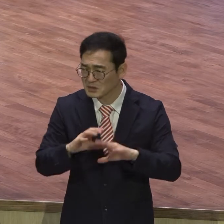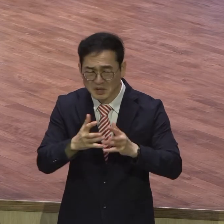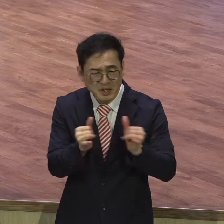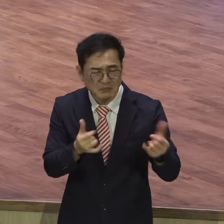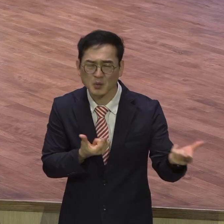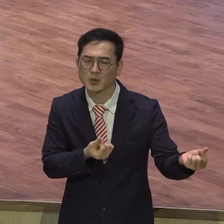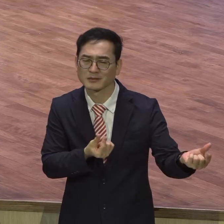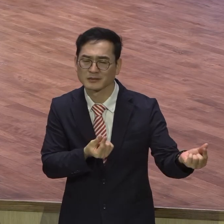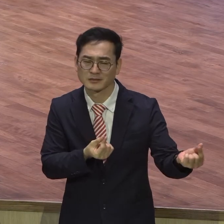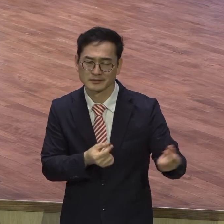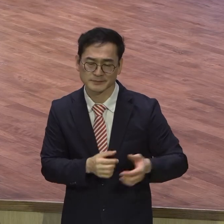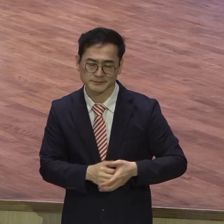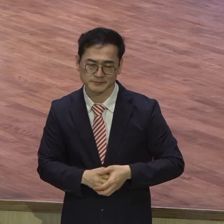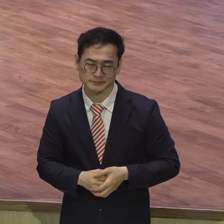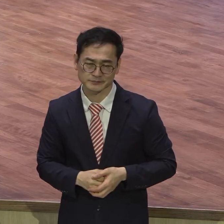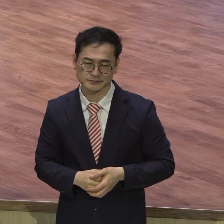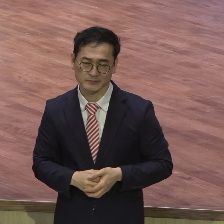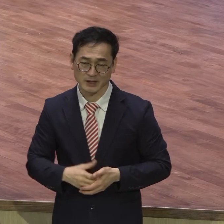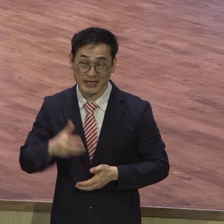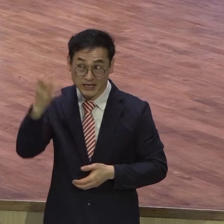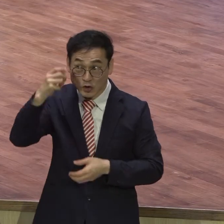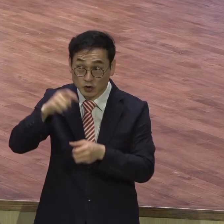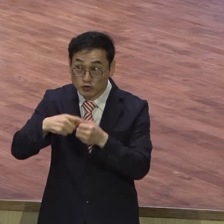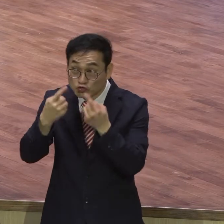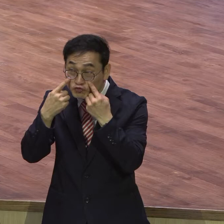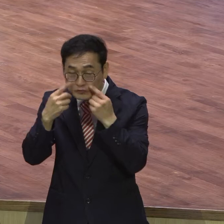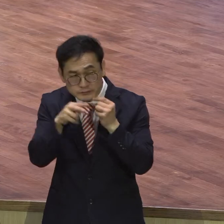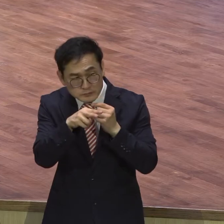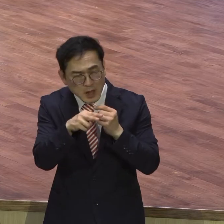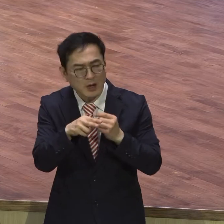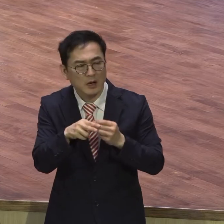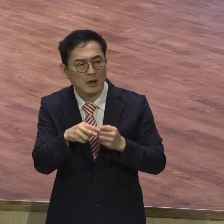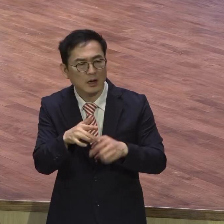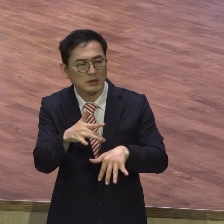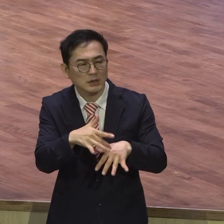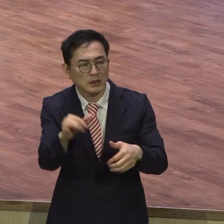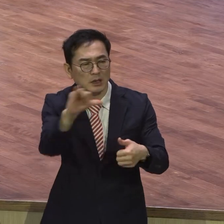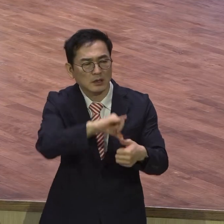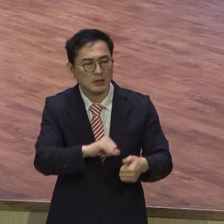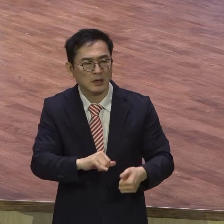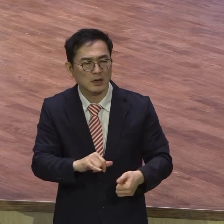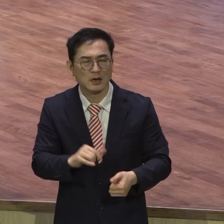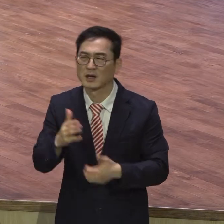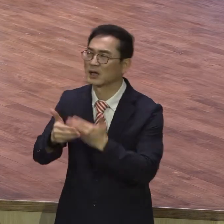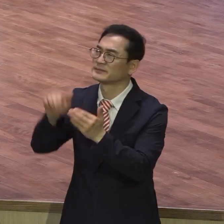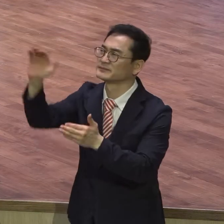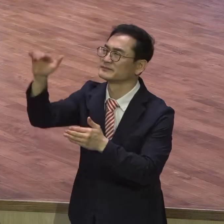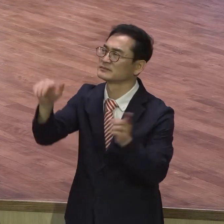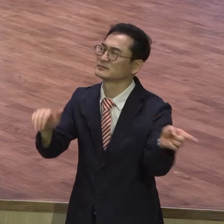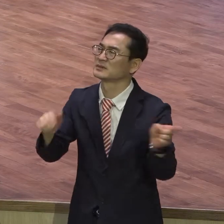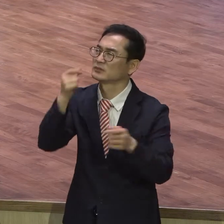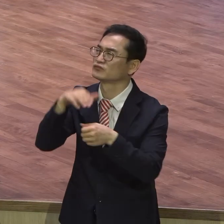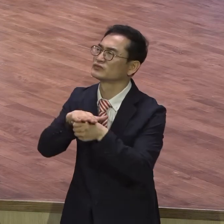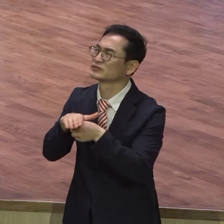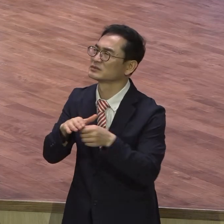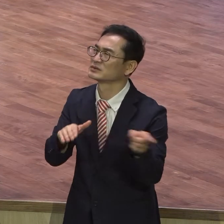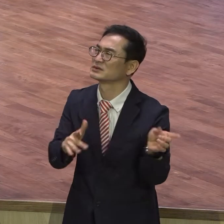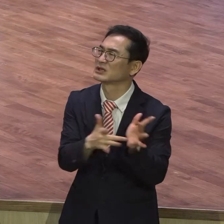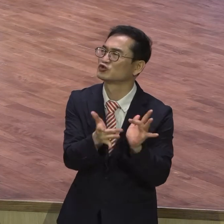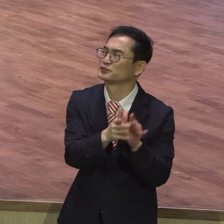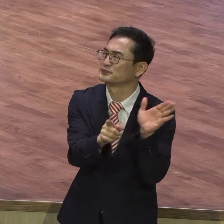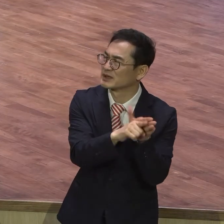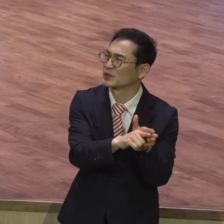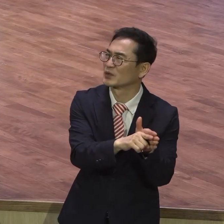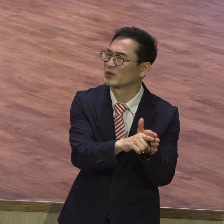영적으로 봐야 기도가 된다니까요 하나님 아버지 불상에 내게 해주세요 저 사람 예수 믿게